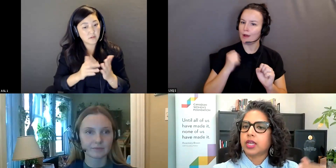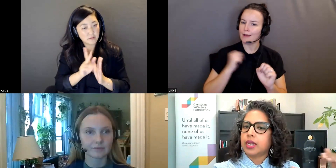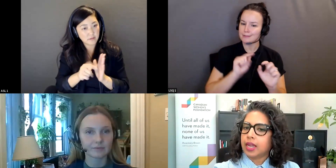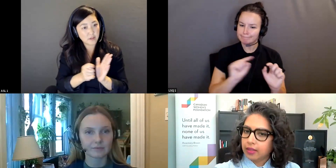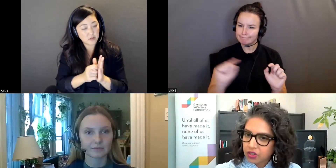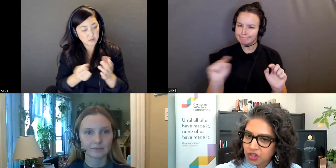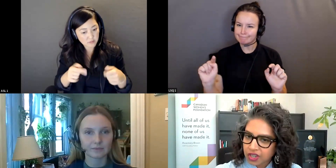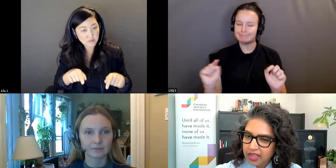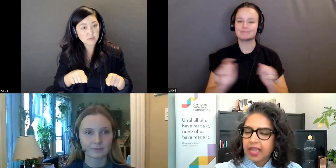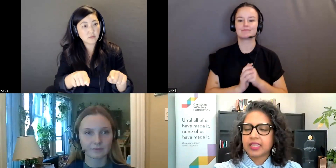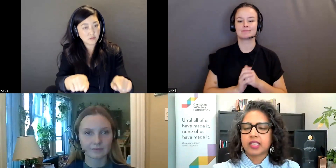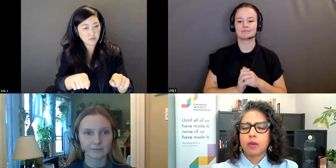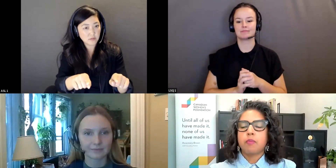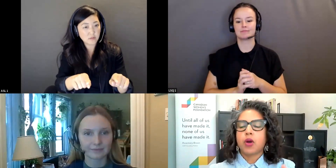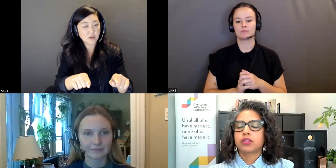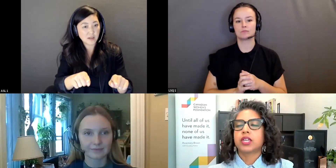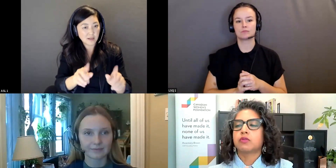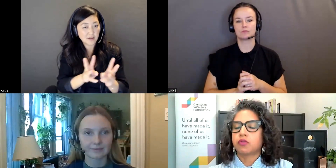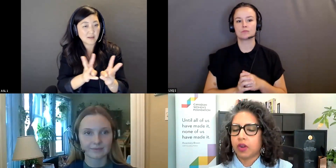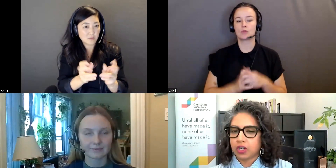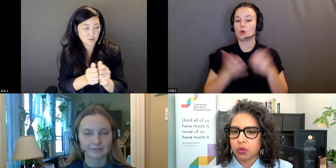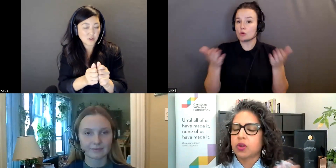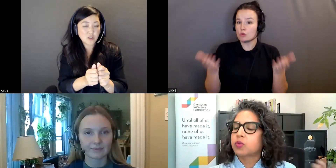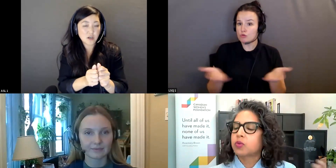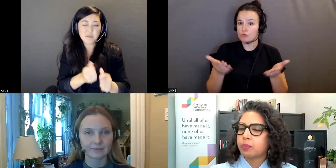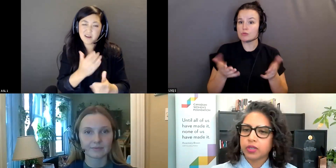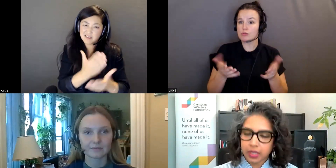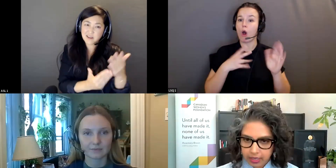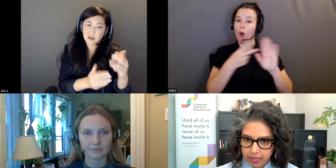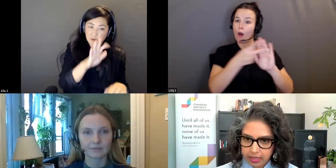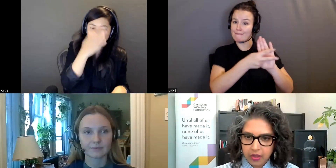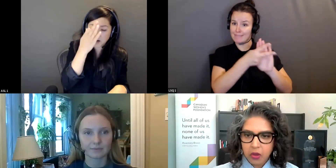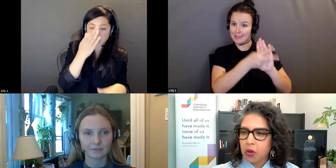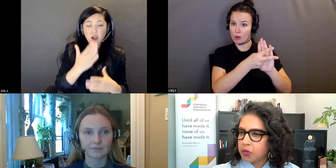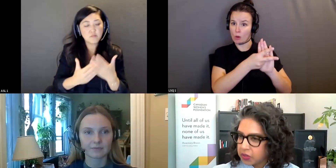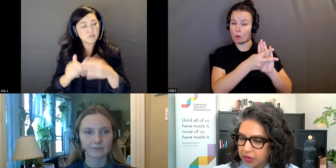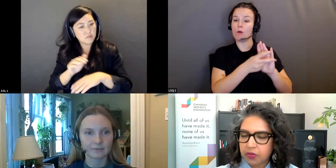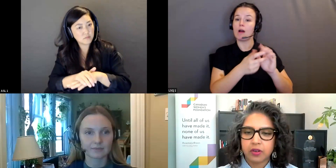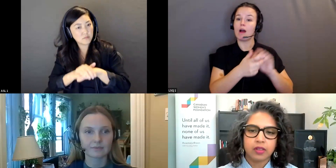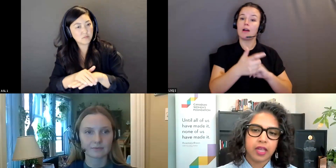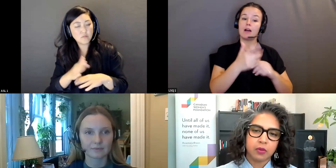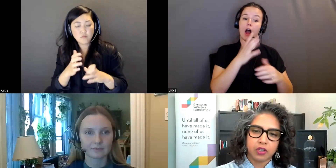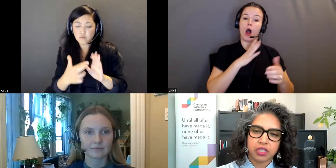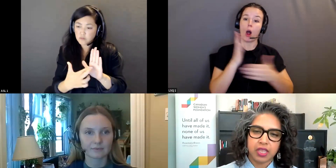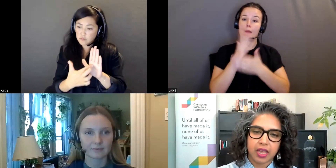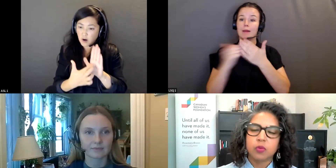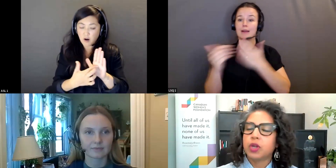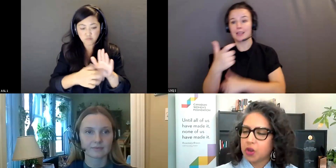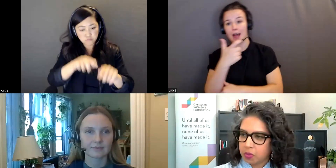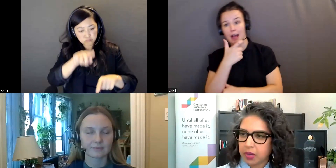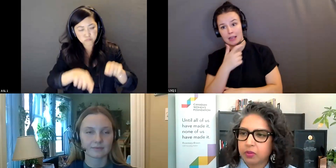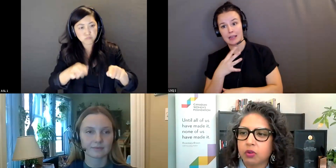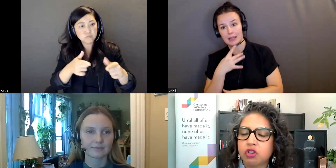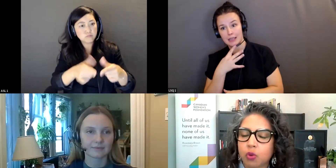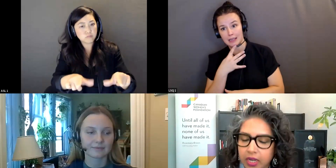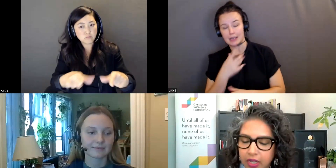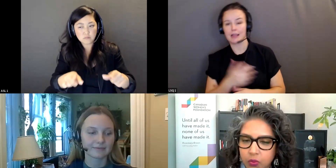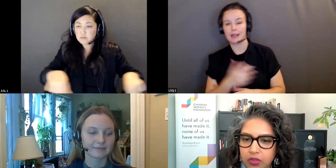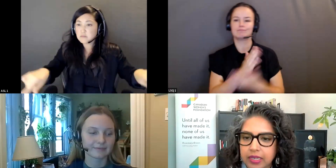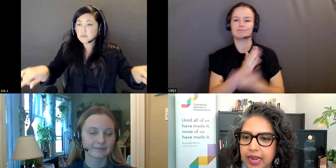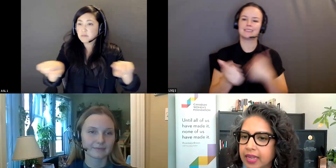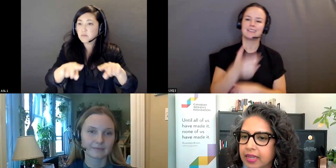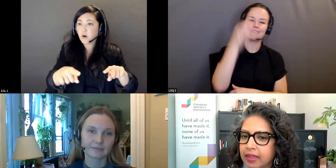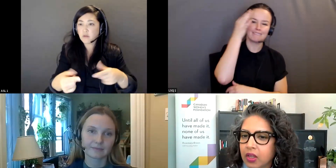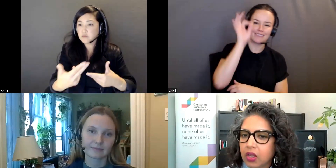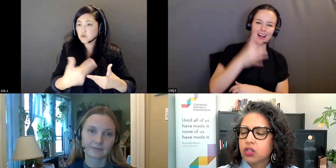prévenir qu'aujourd'hui, nous allons jouer certaines vidéos. Il y aura des parties en anglais et en français dans les vidéos. Nous voulons représenter